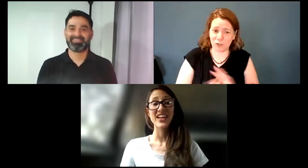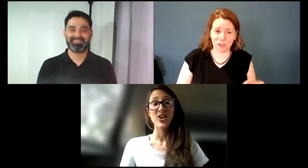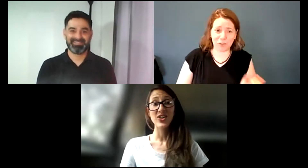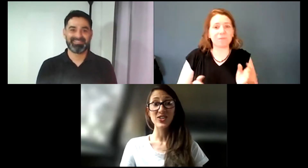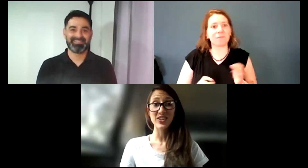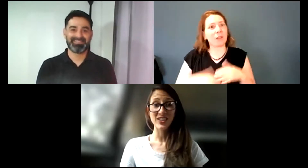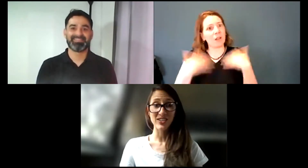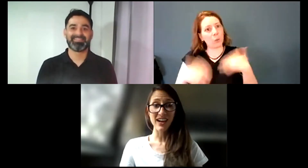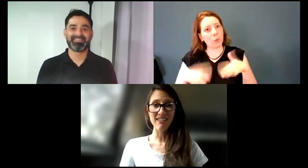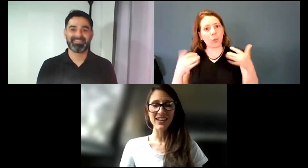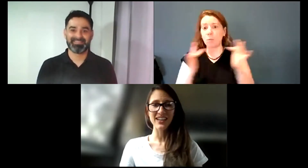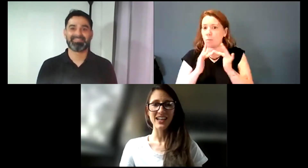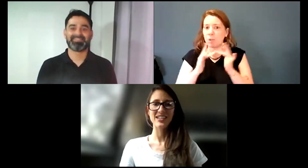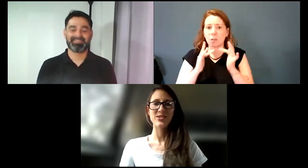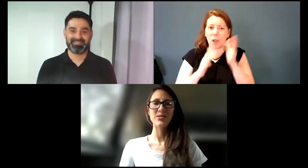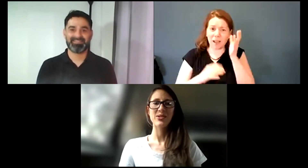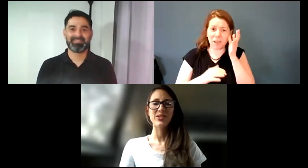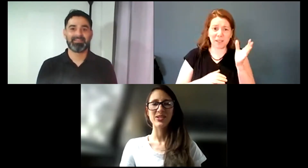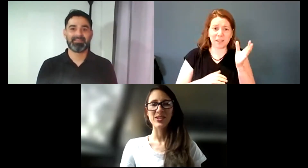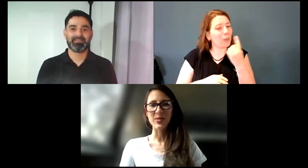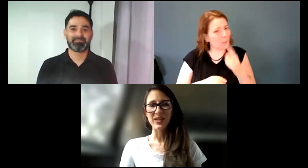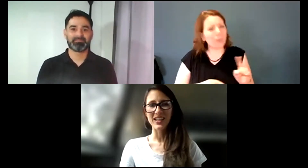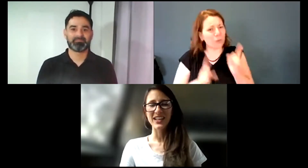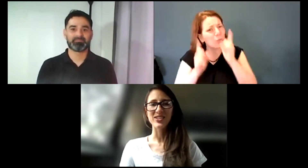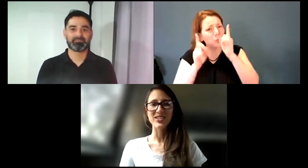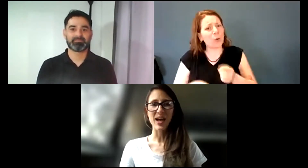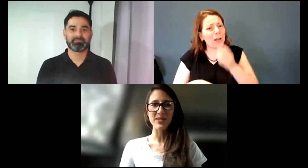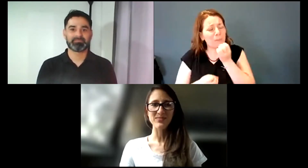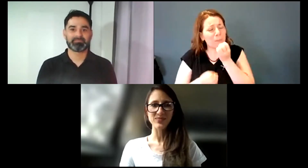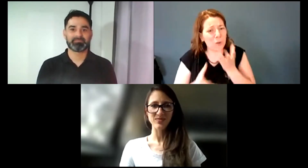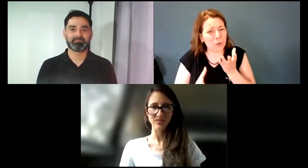Hoy nos toca con Javi, ayer estuvimos con Belén y con Tami.